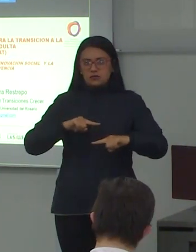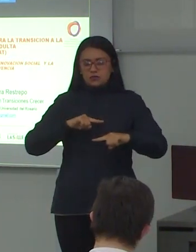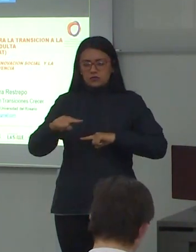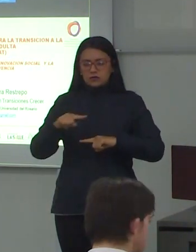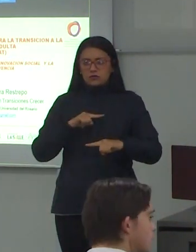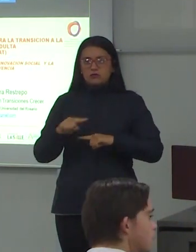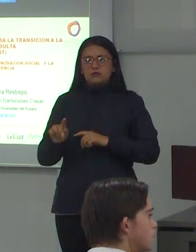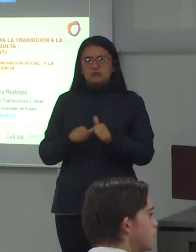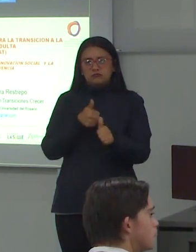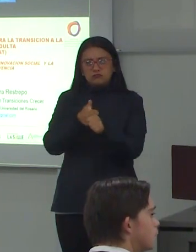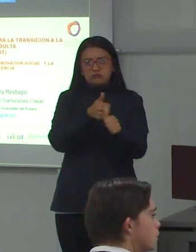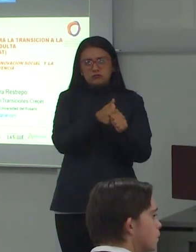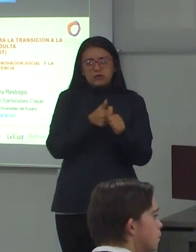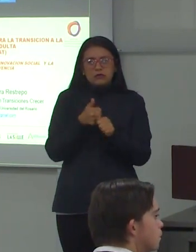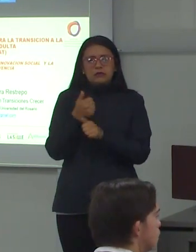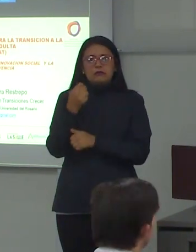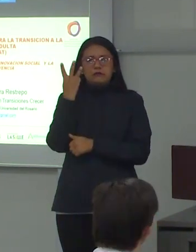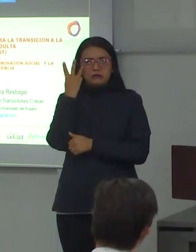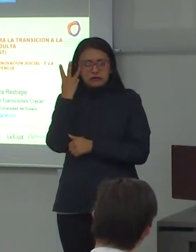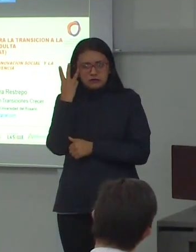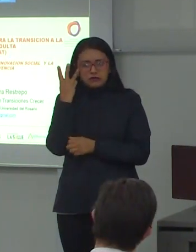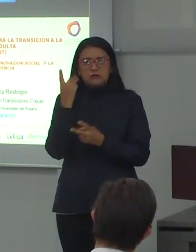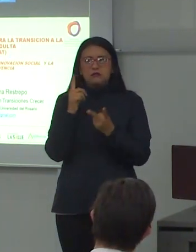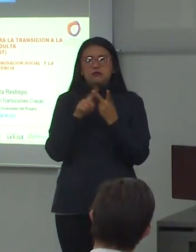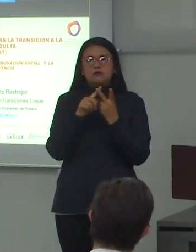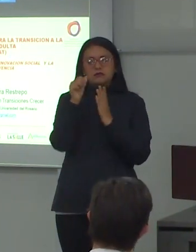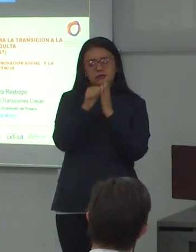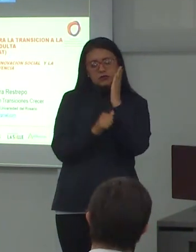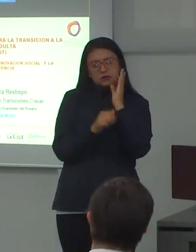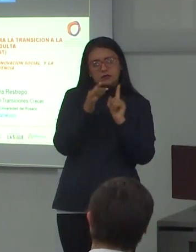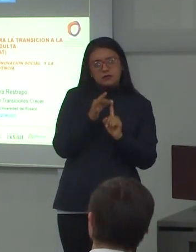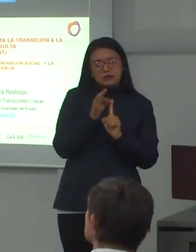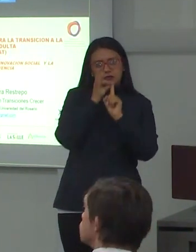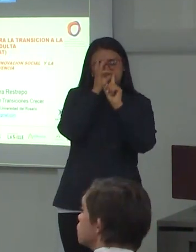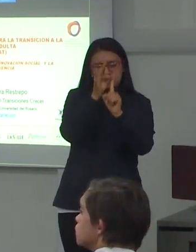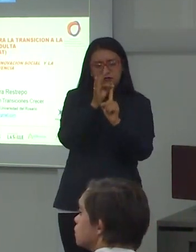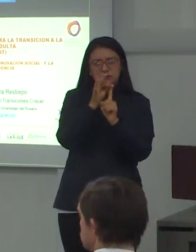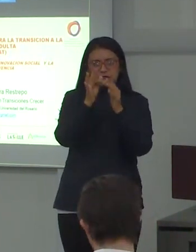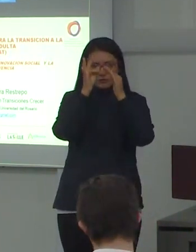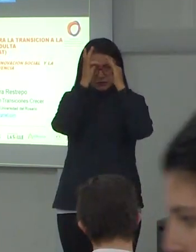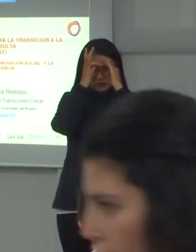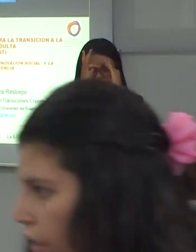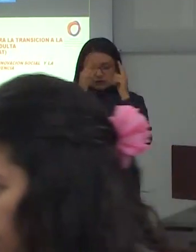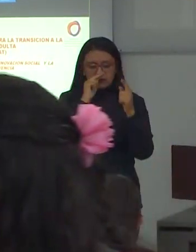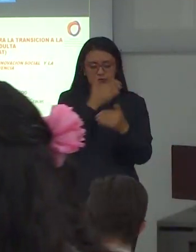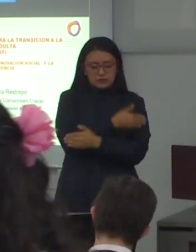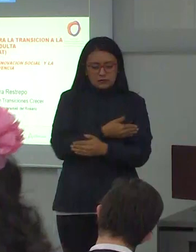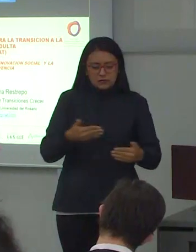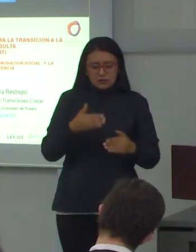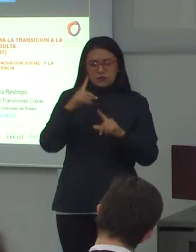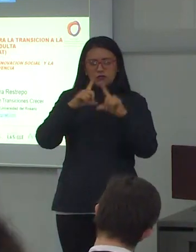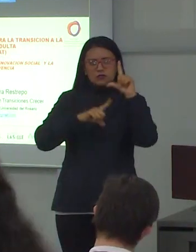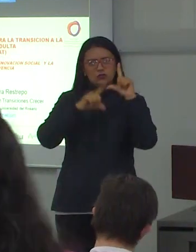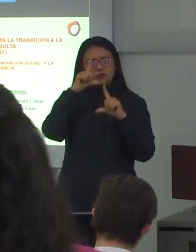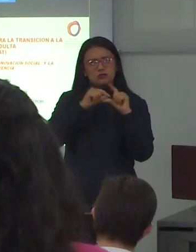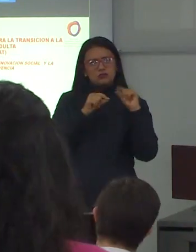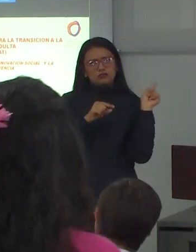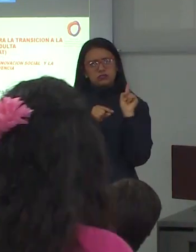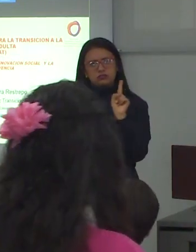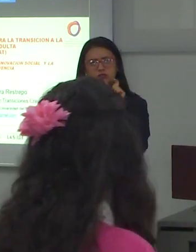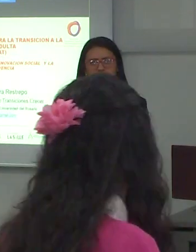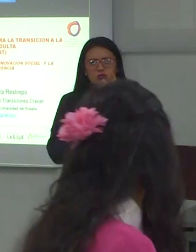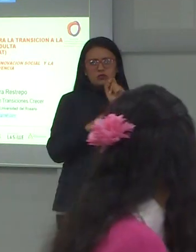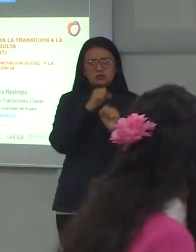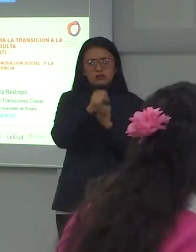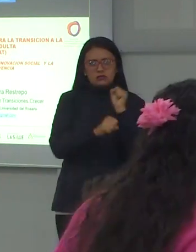consulta síndrome de Down, programas especiales, clínica infantil, col subsidio hace 11 años.